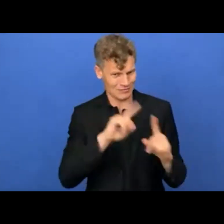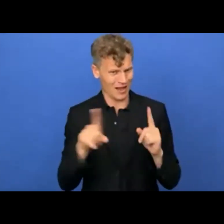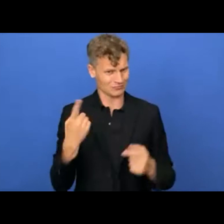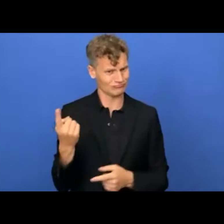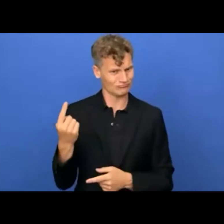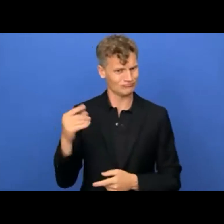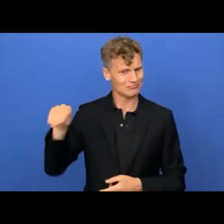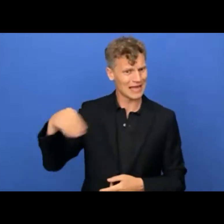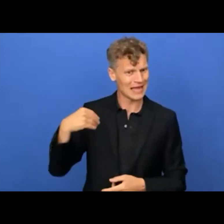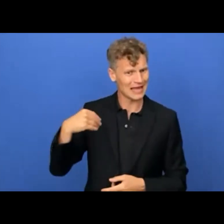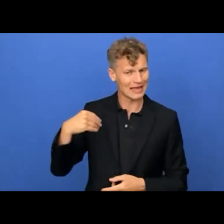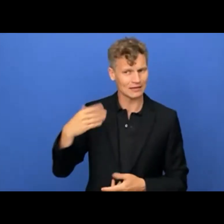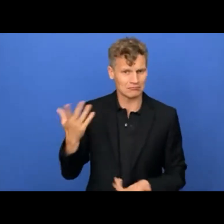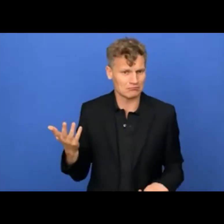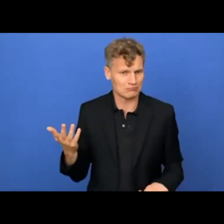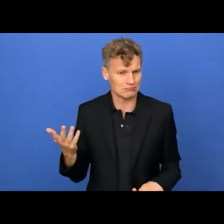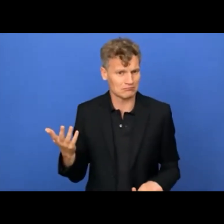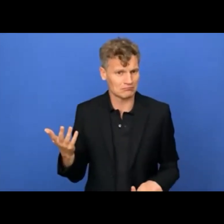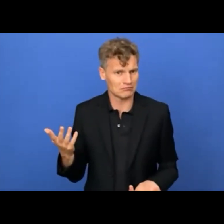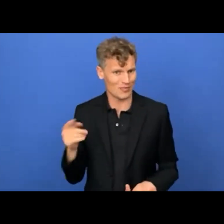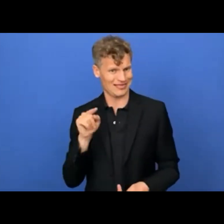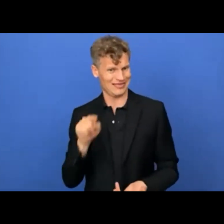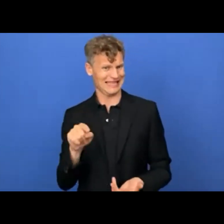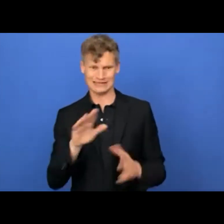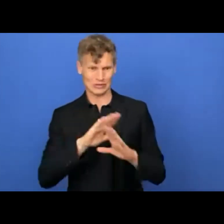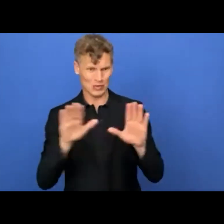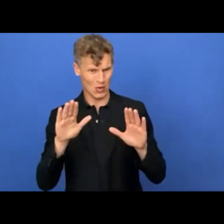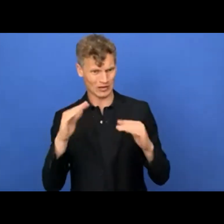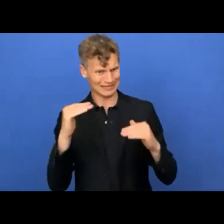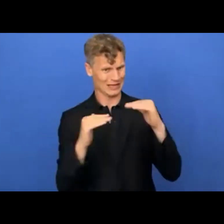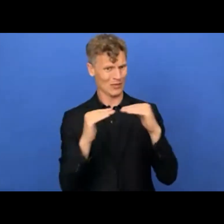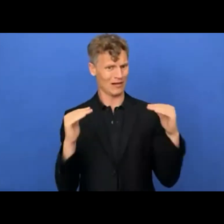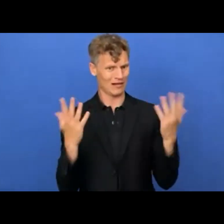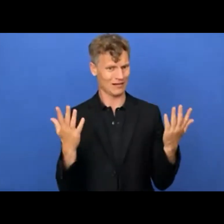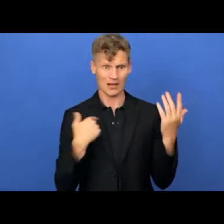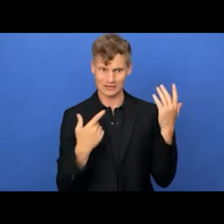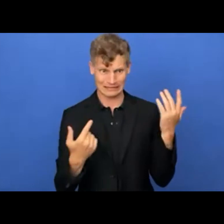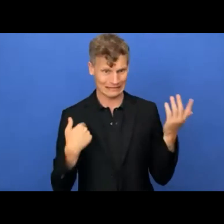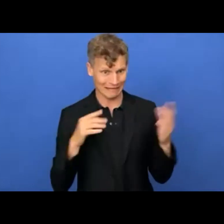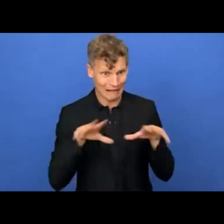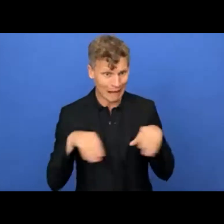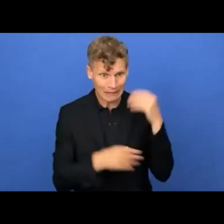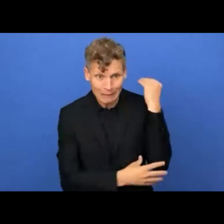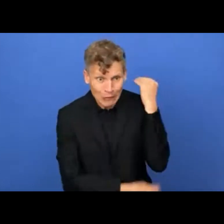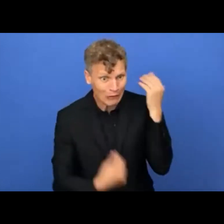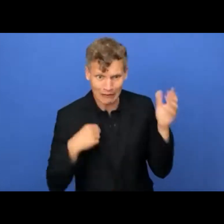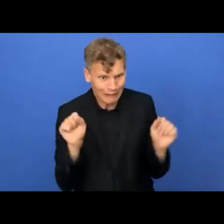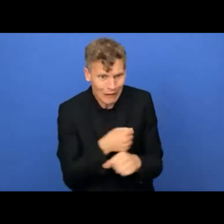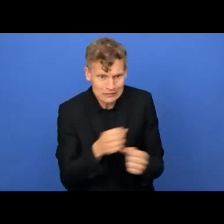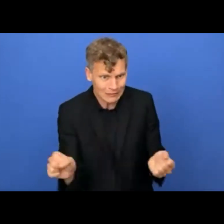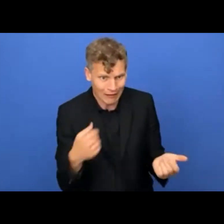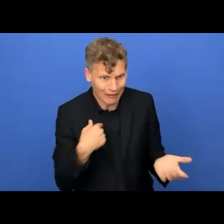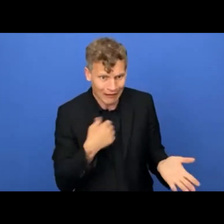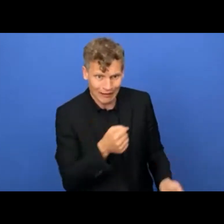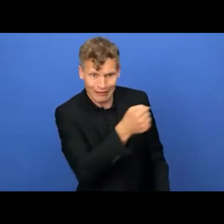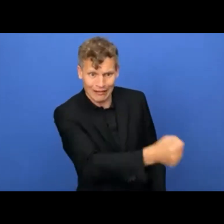cette éducation est payante, ce service est payant, et donc cela soulève un risque d'équité. Car, encore une fois, les parents les plus démunis,